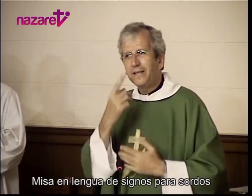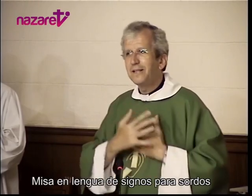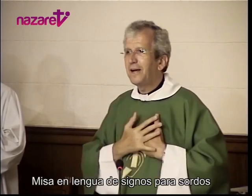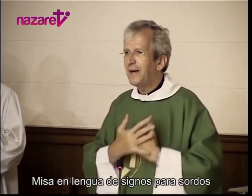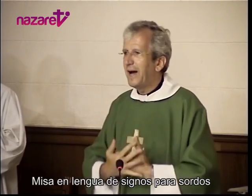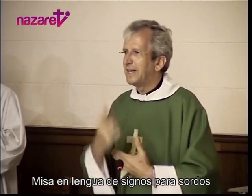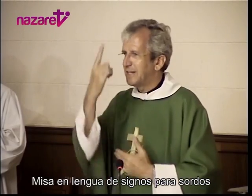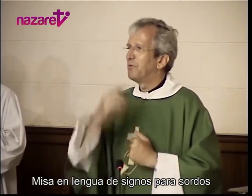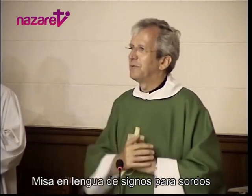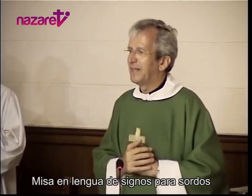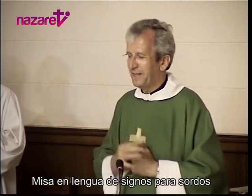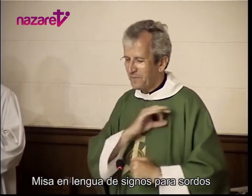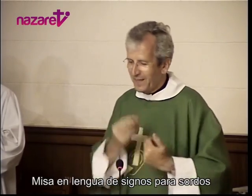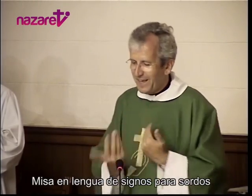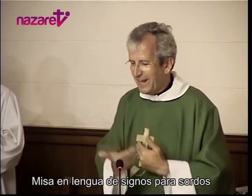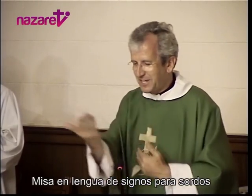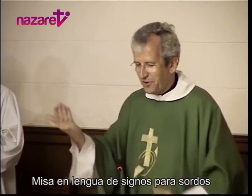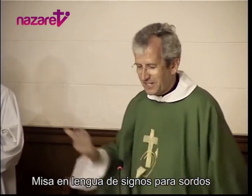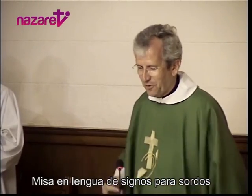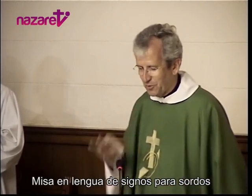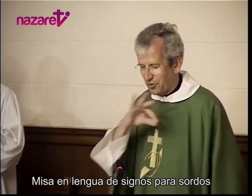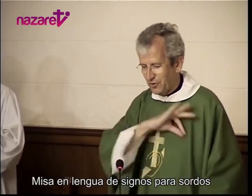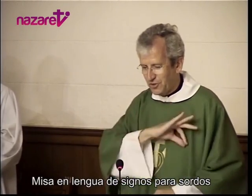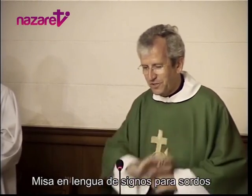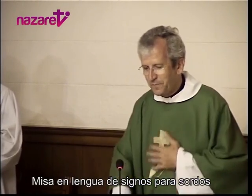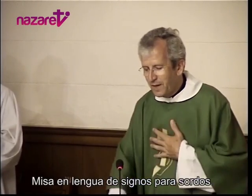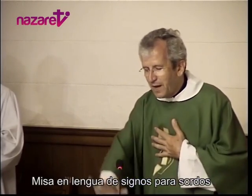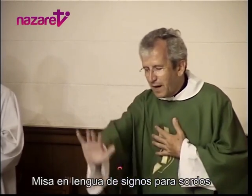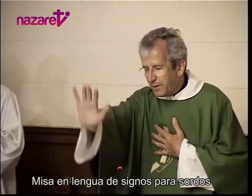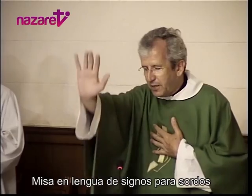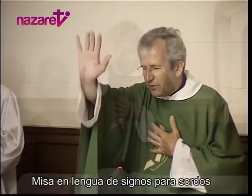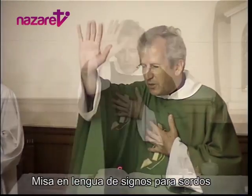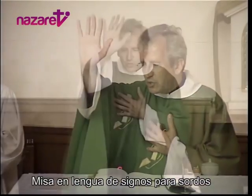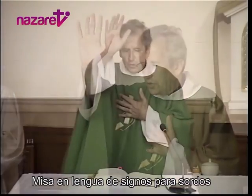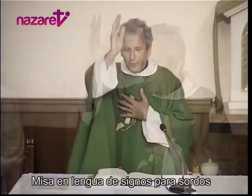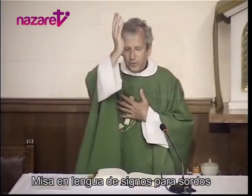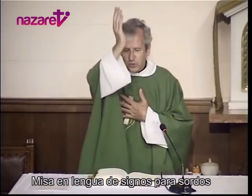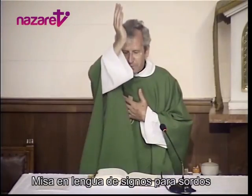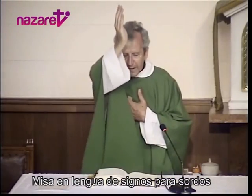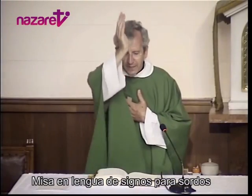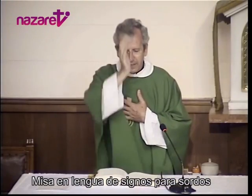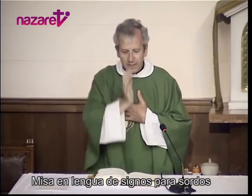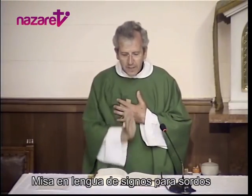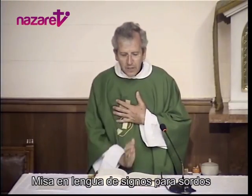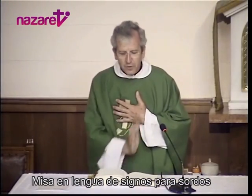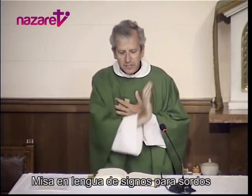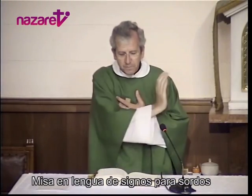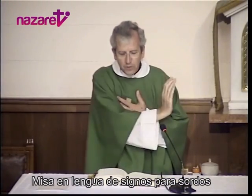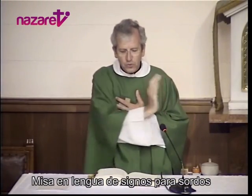atenta a esa voluntad. El Señor esté con vosotros. Y con tu espíritu. La bendición de Dios Todopoderoso, Padre, Hijo y Espíritu